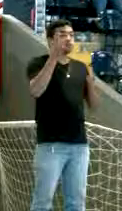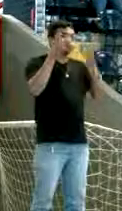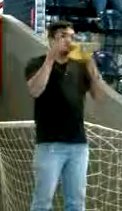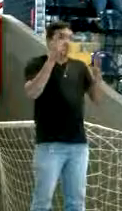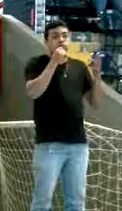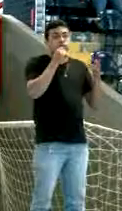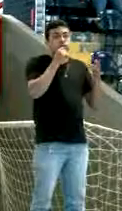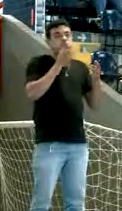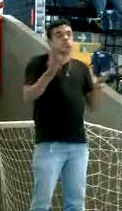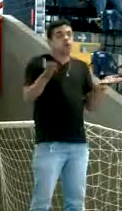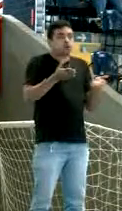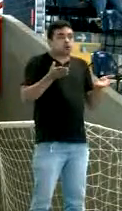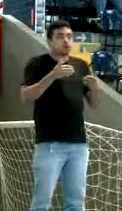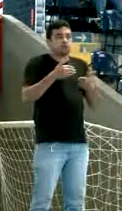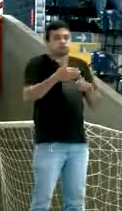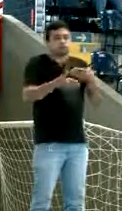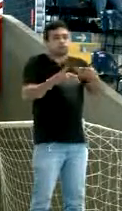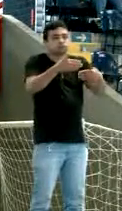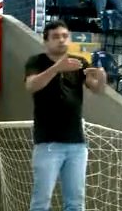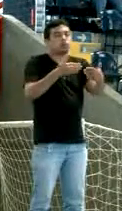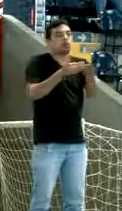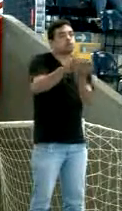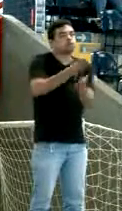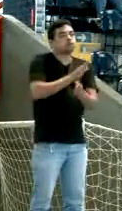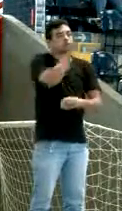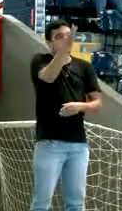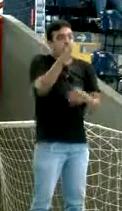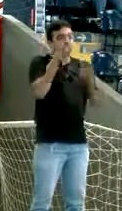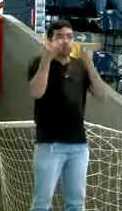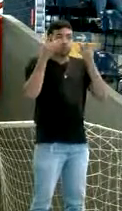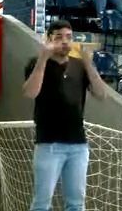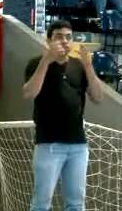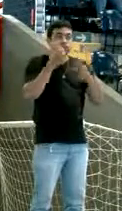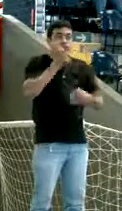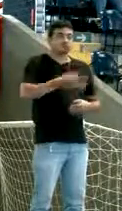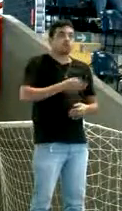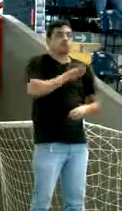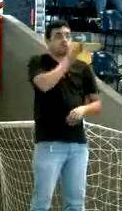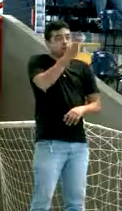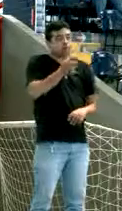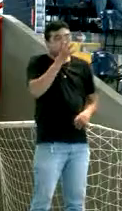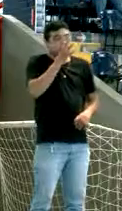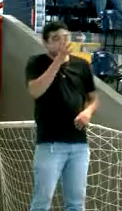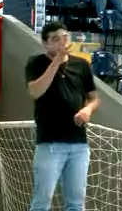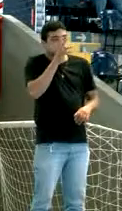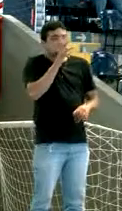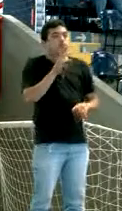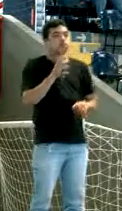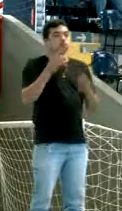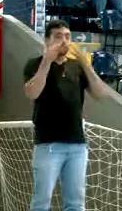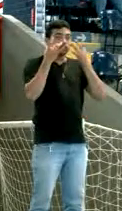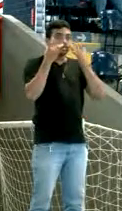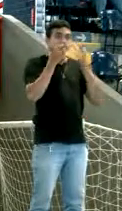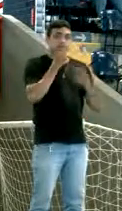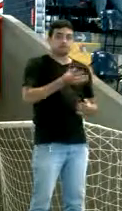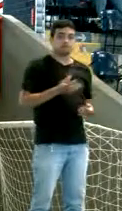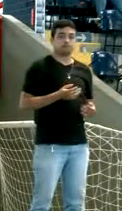Agora que a gente está engatinhando em ir ao teatro. Mas vale muito a pena você ver uma boa peça. Por